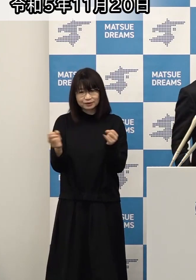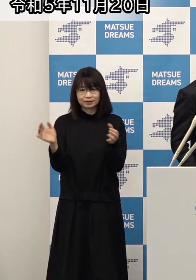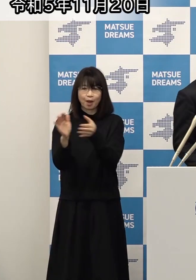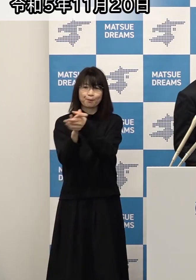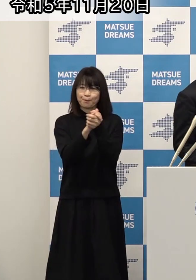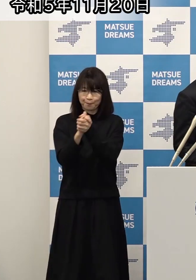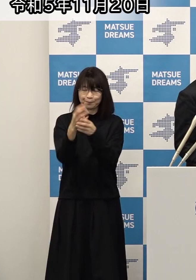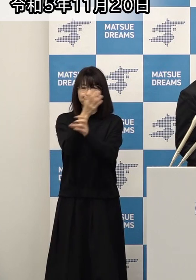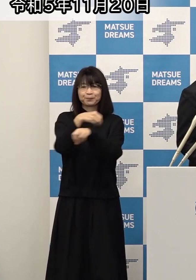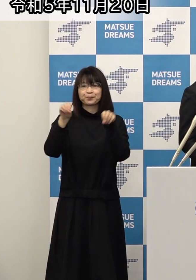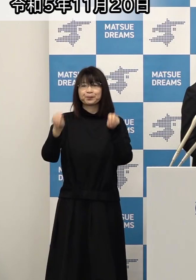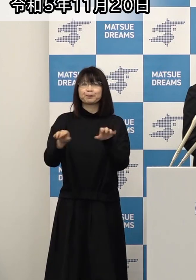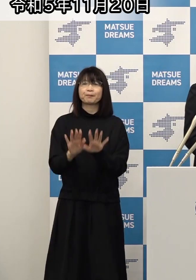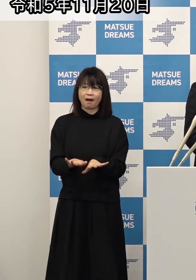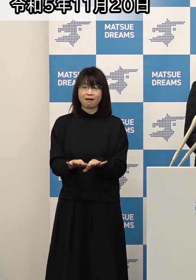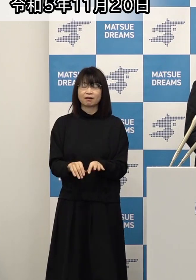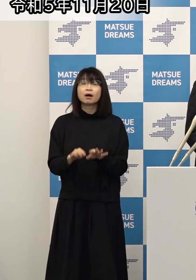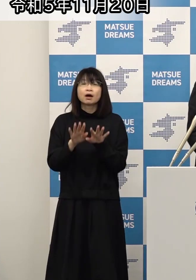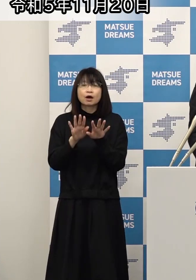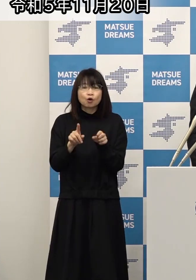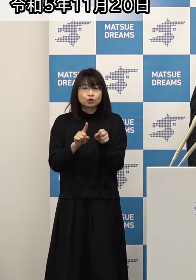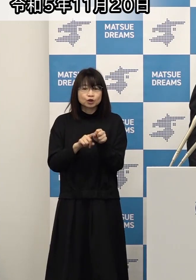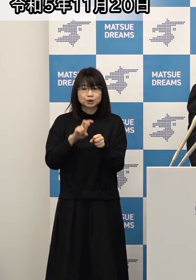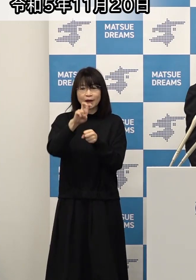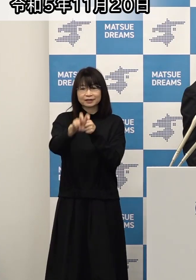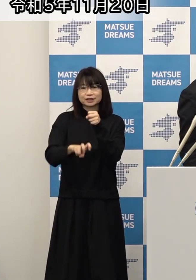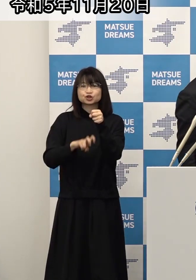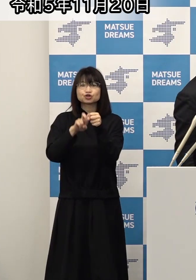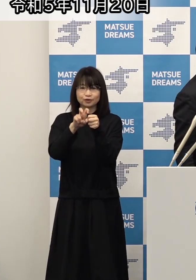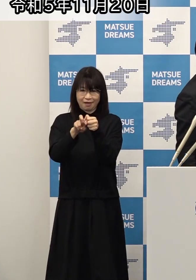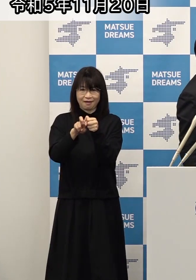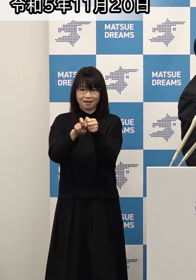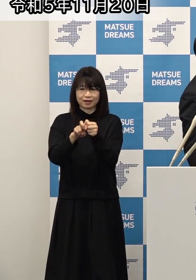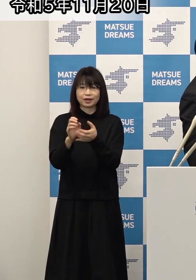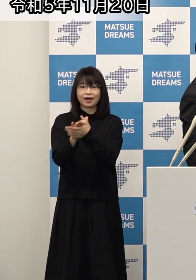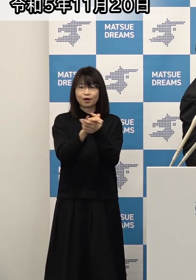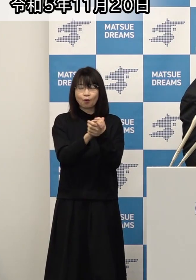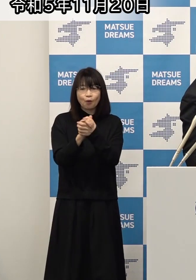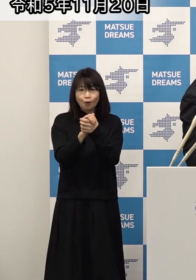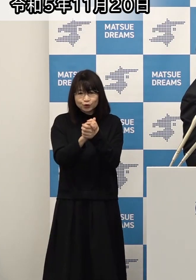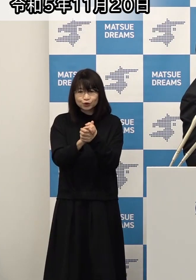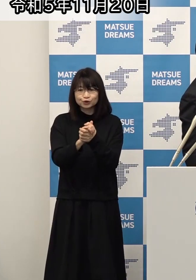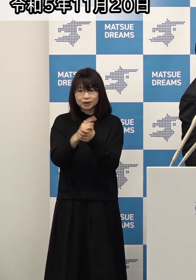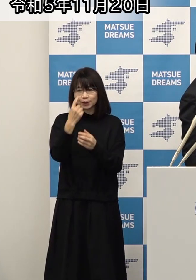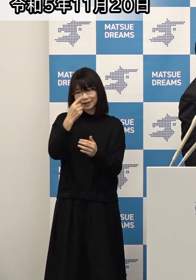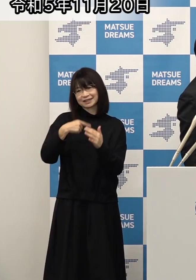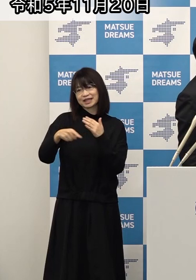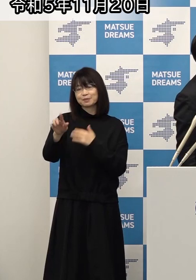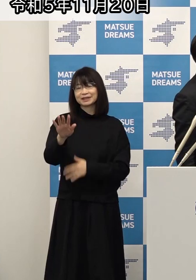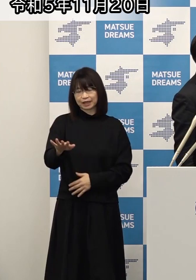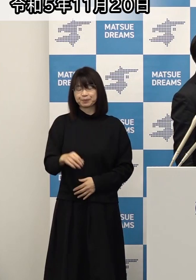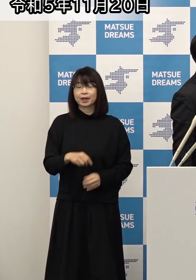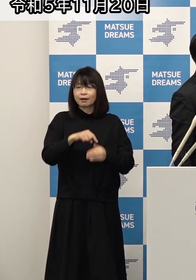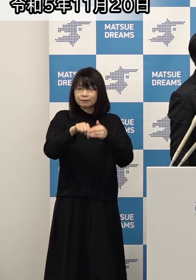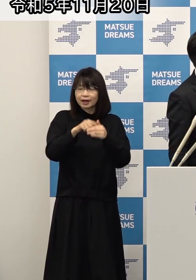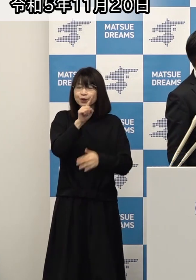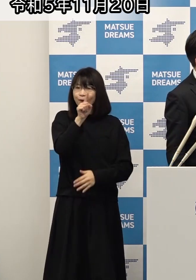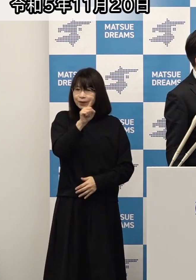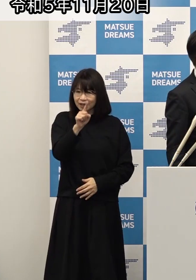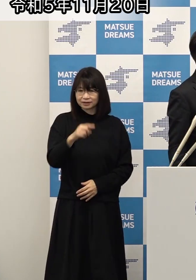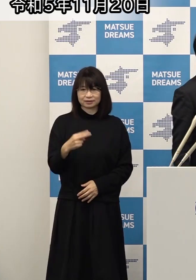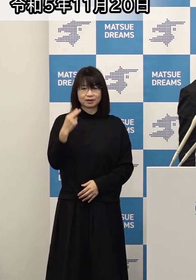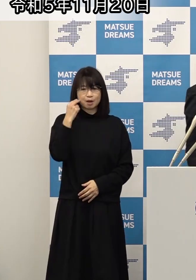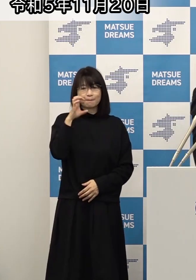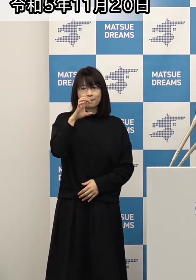ております。今回20周年記念ということで交流に行ってまいりました。その内容としては、松江の魅力を甲州市民の